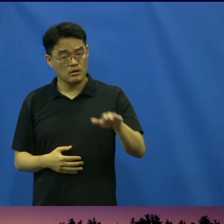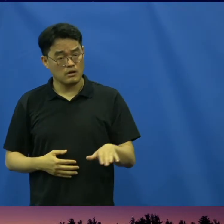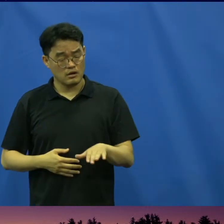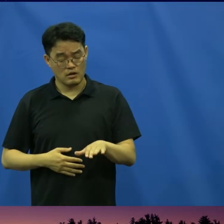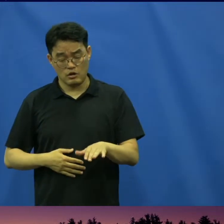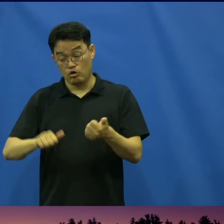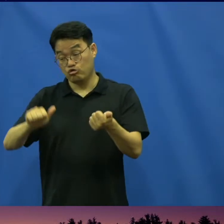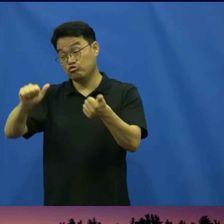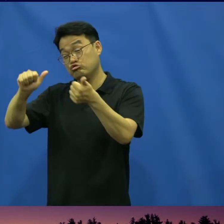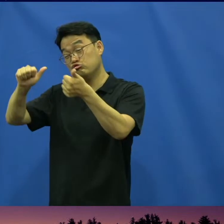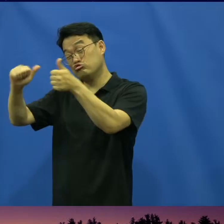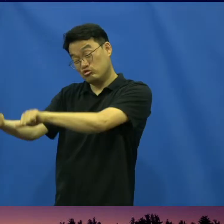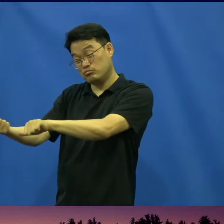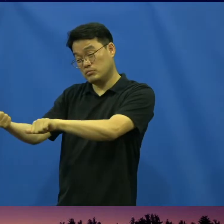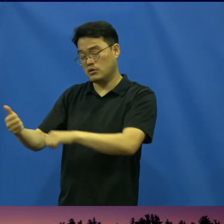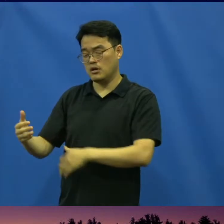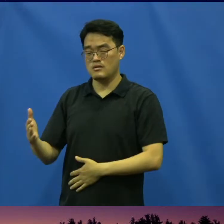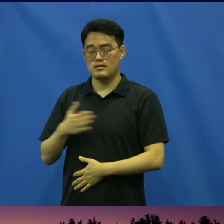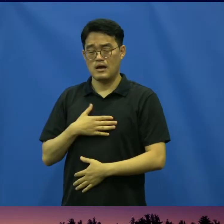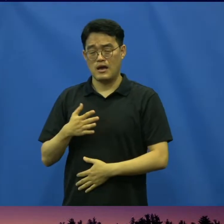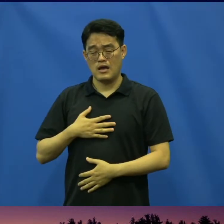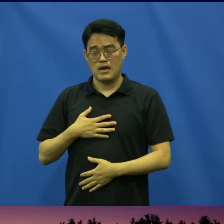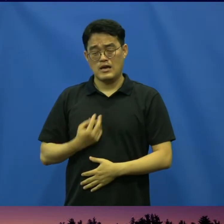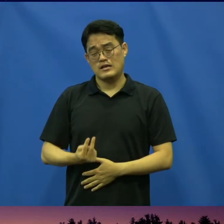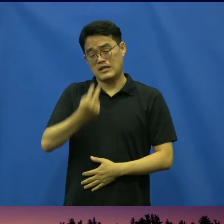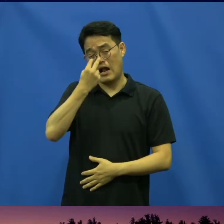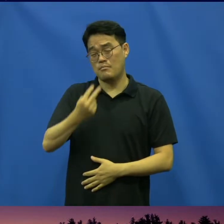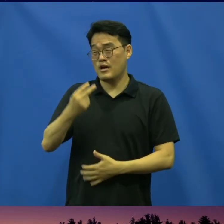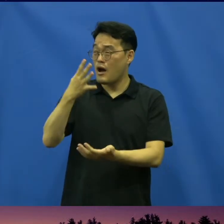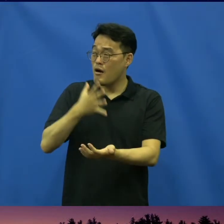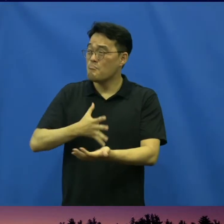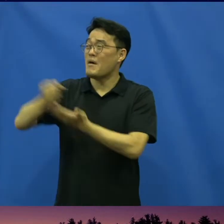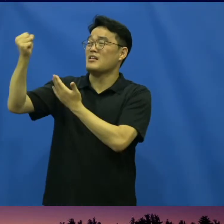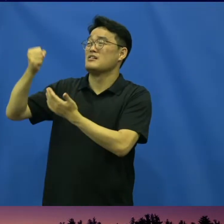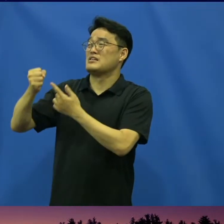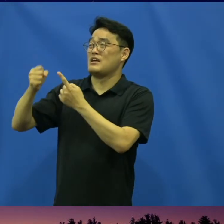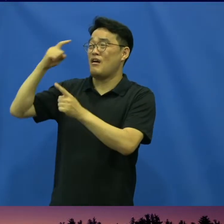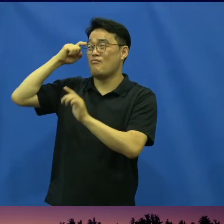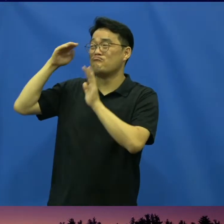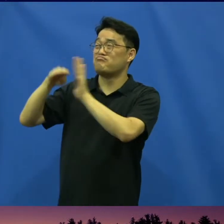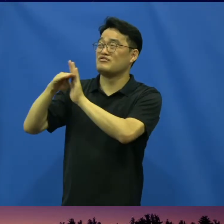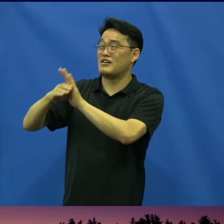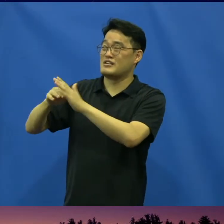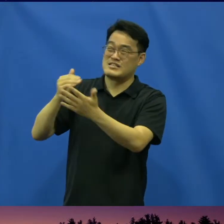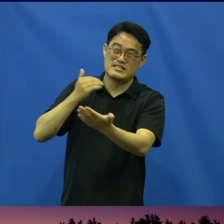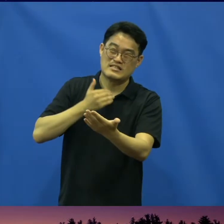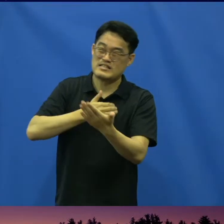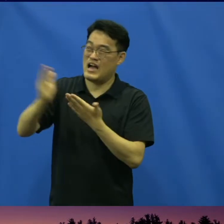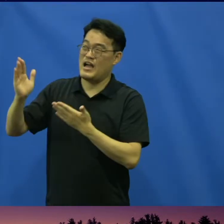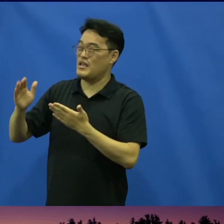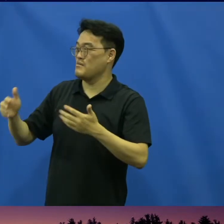거예요. 그래서 죽음과 삶은 매우 긴밀하게 연결되어 있습니다.